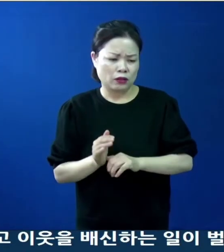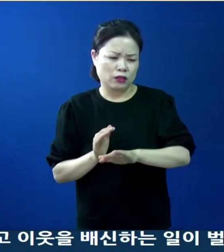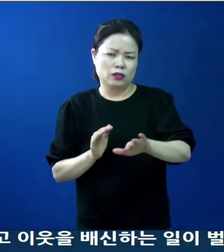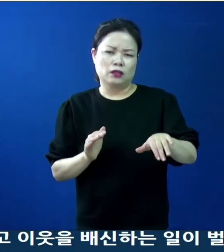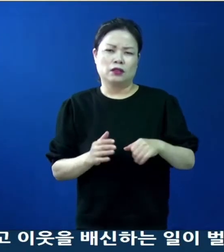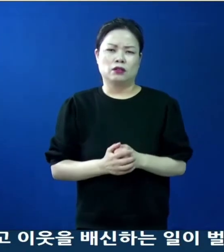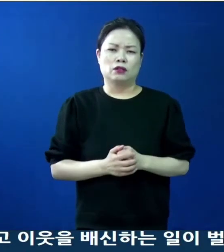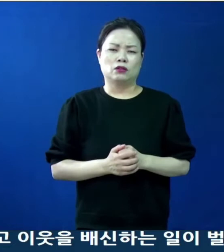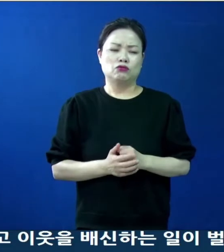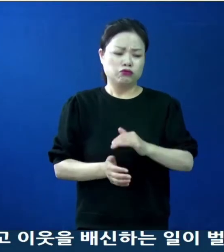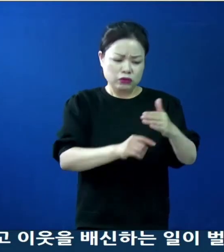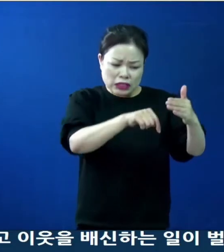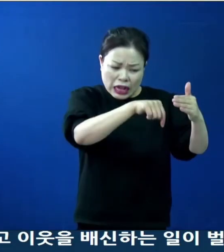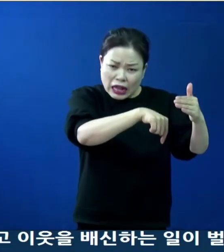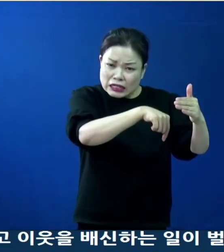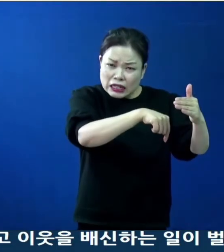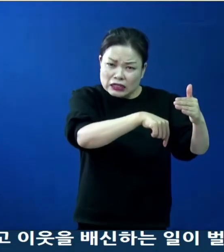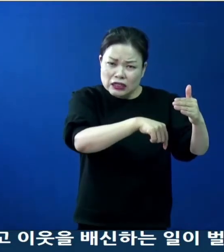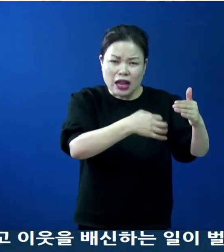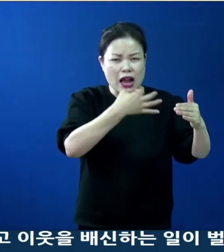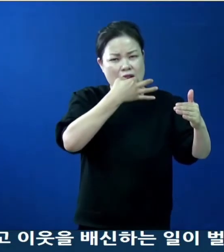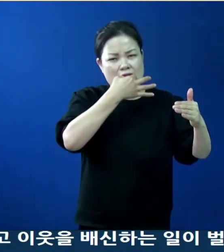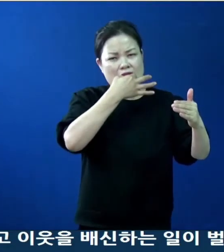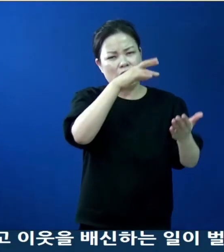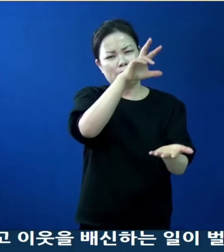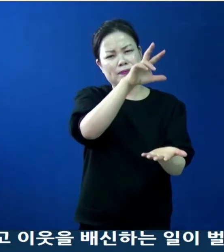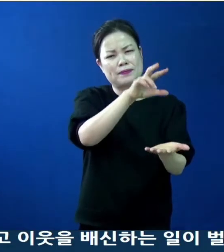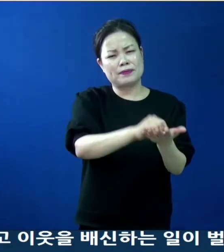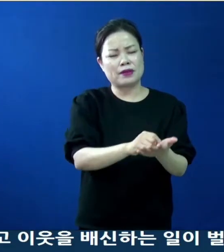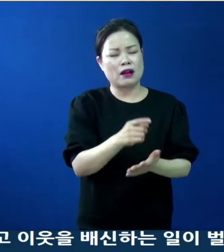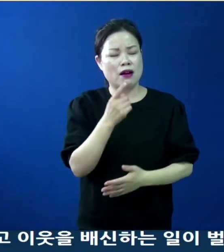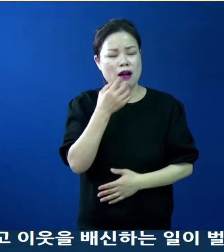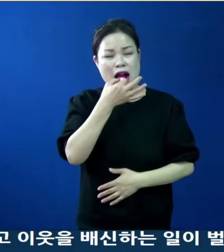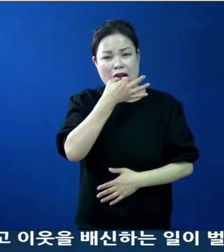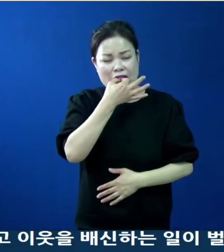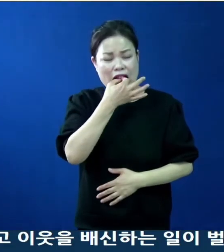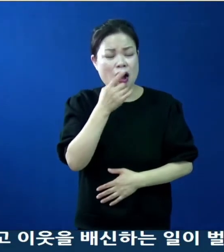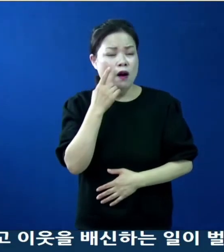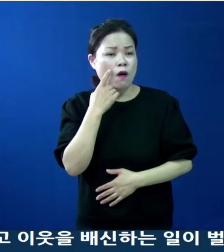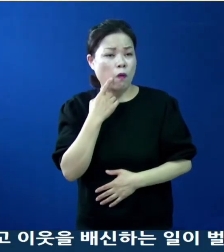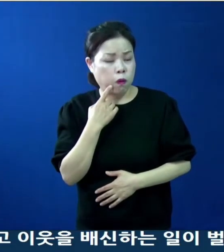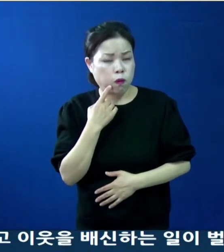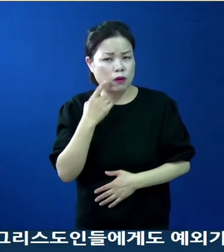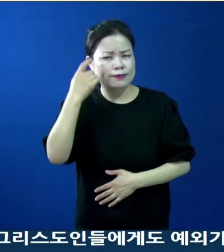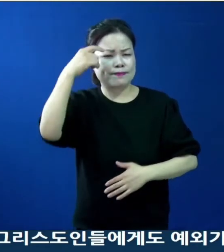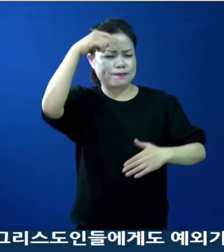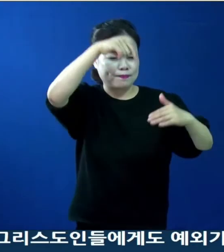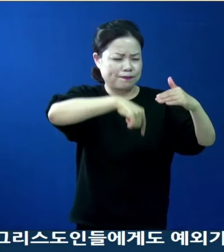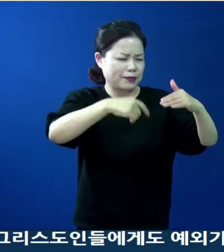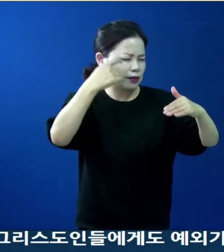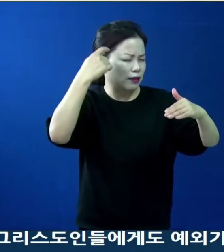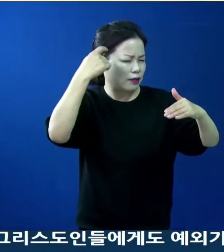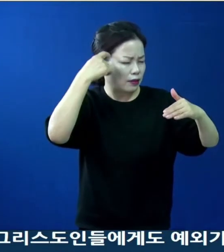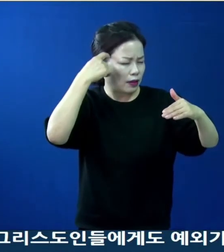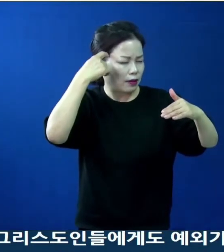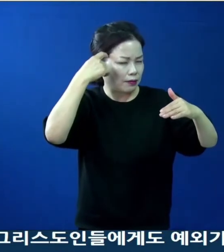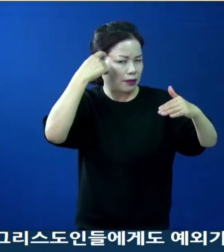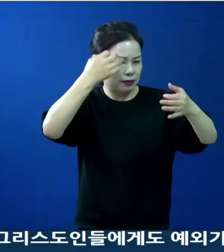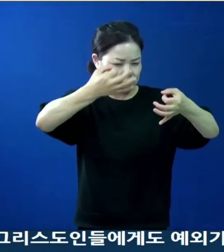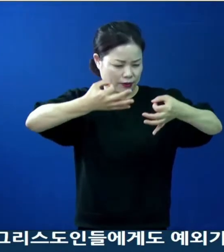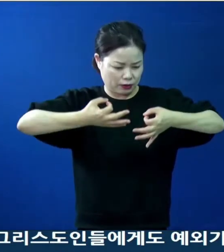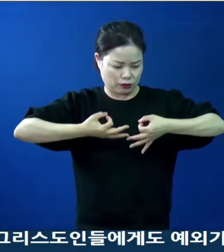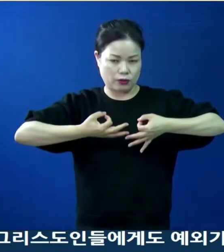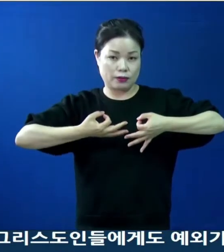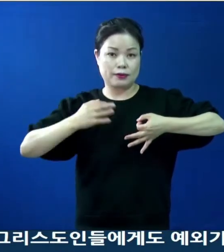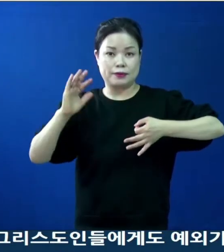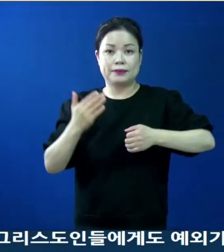우리는 이 우리 안에 있는 이 욕심의 문제, 탐욕의 문제를 깊이 생각하고 돌아봐야 한다는 것을